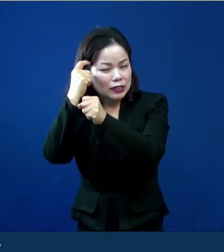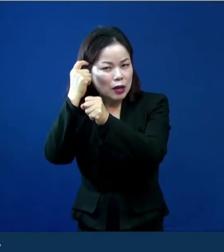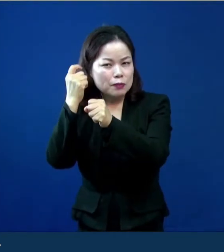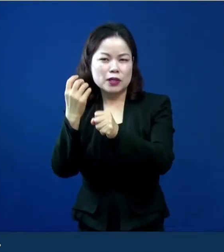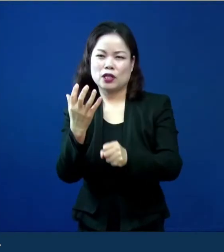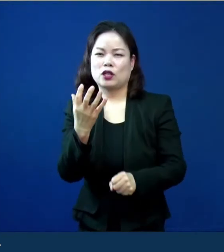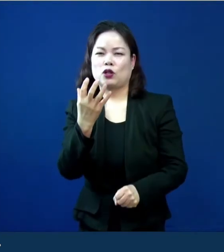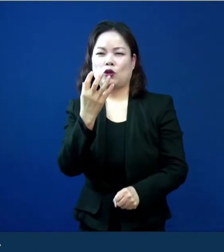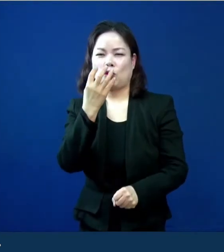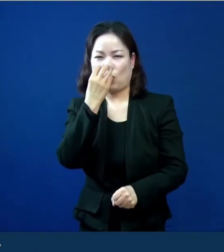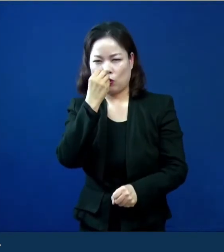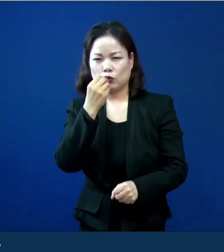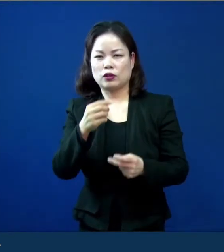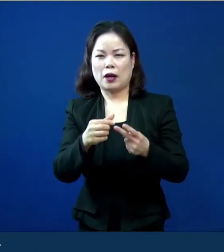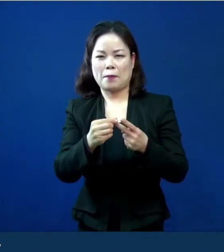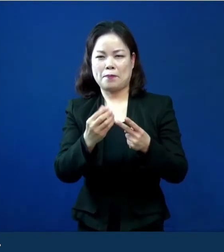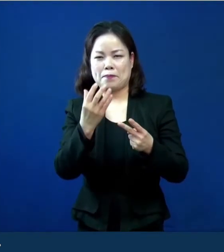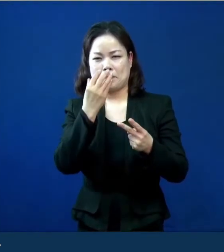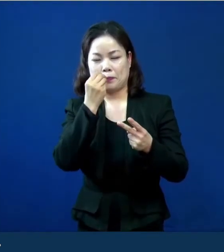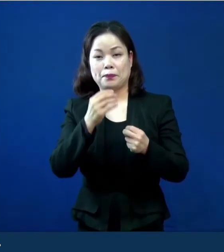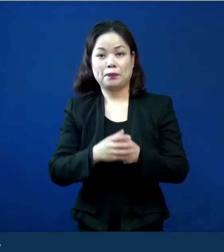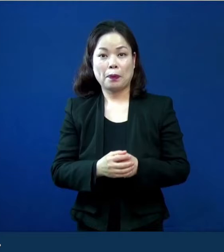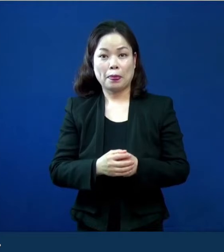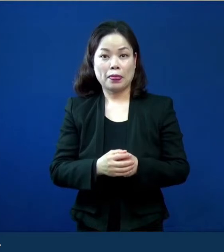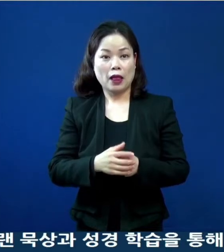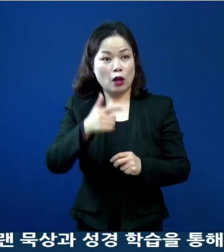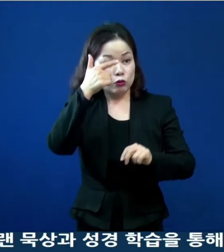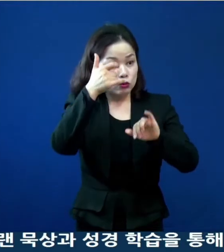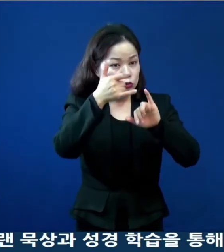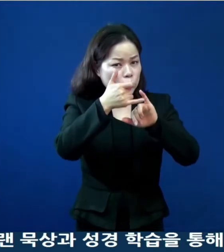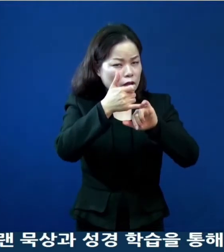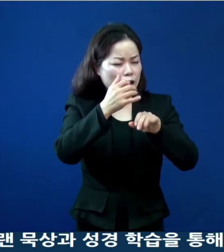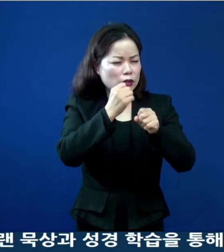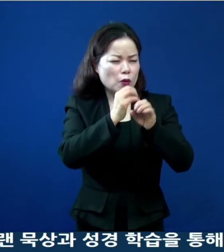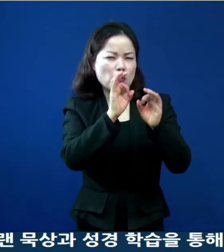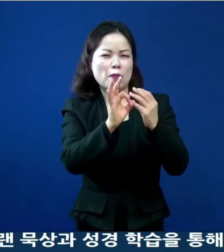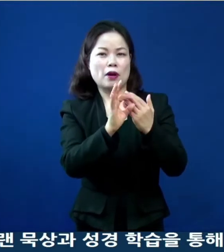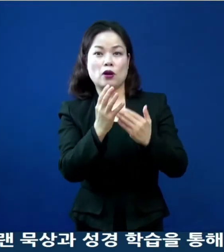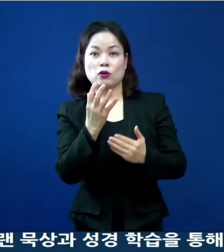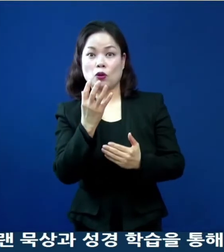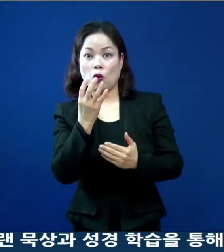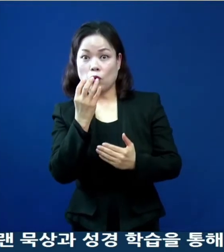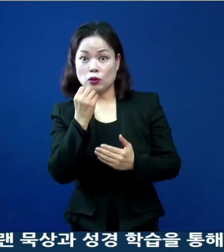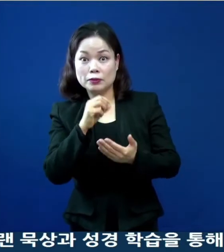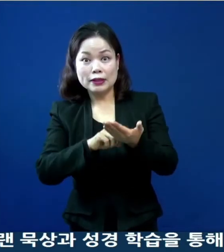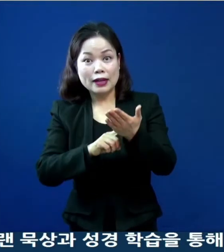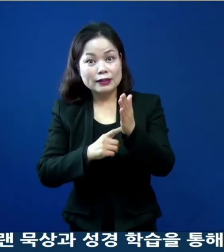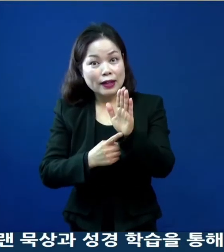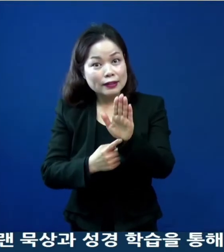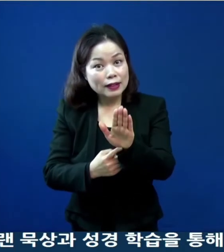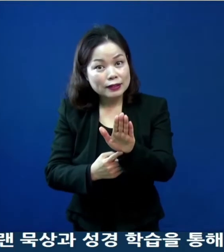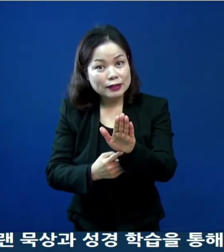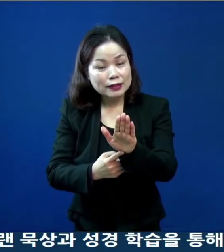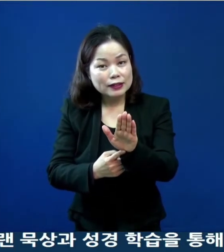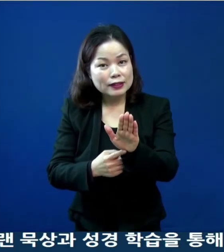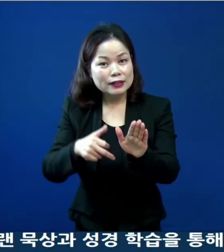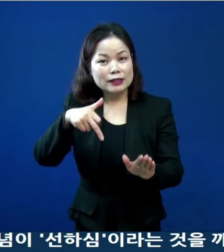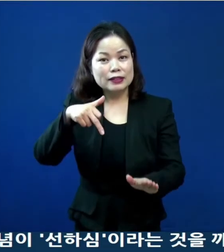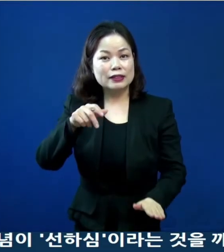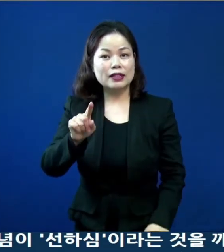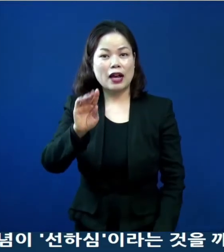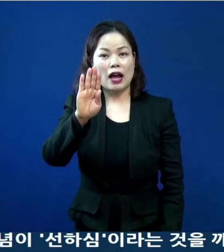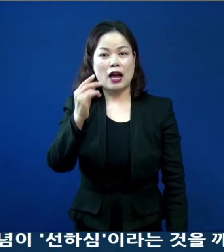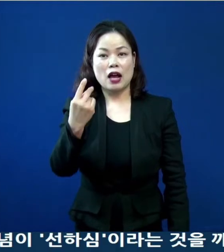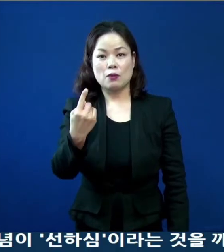거룩함이라는 사실도 깨달았습니다. 사실 구약적으로 봐도요, 거룩함을 나타내는 그 카보드라는